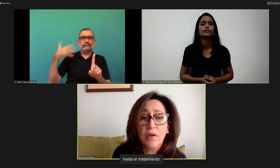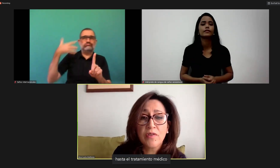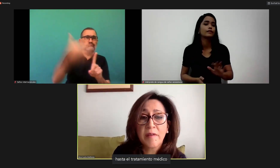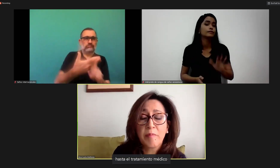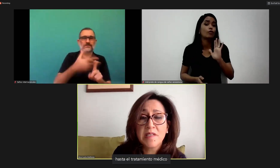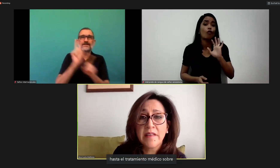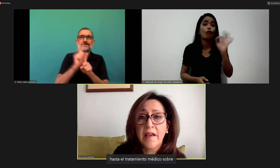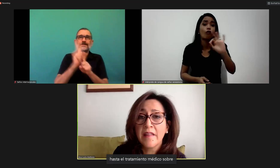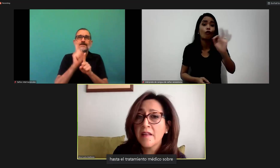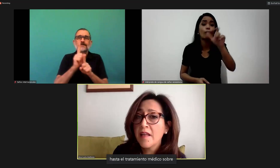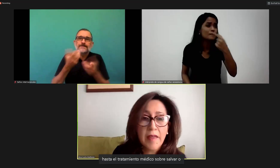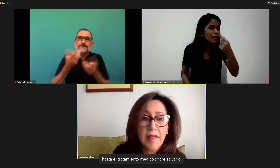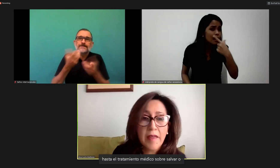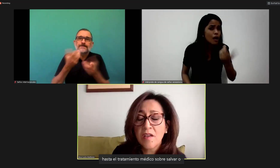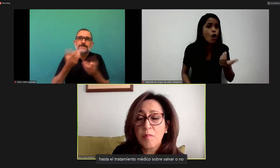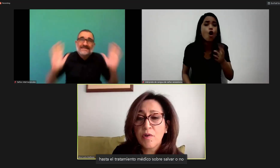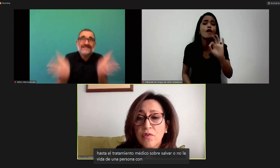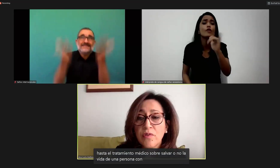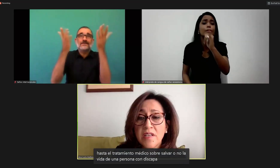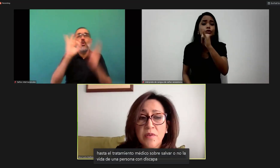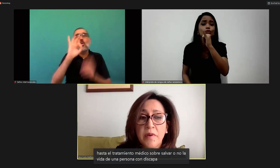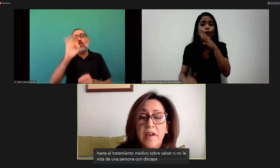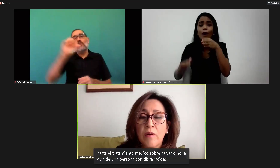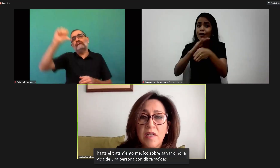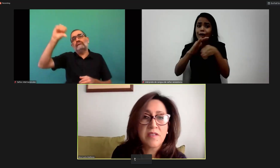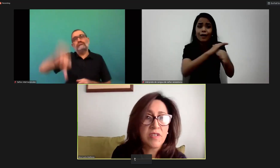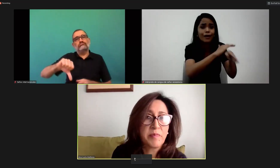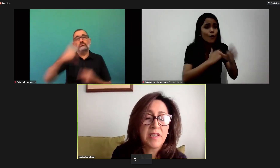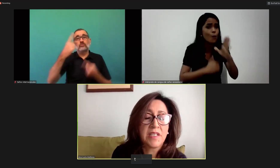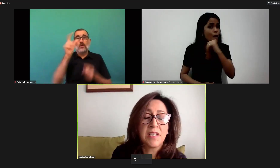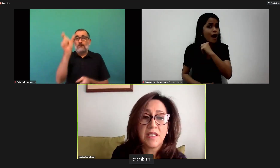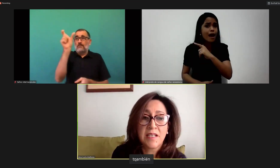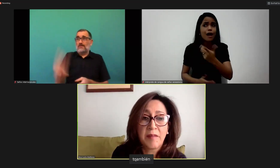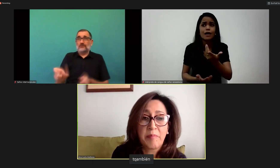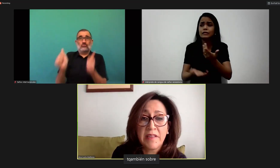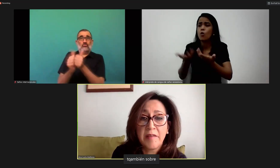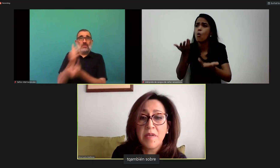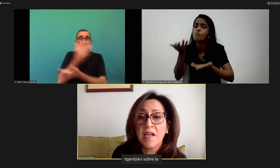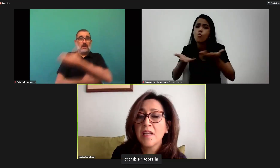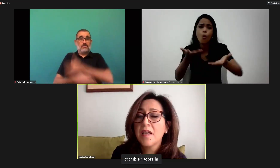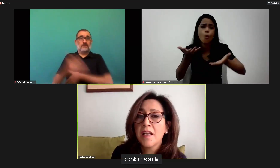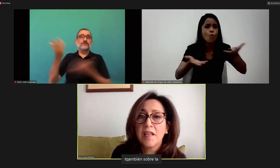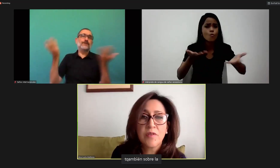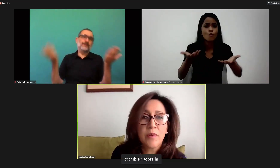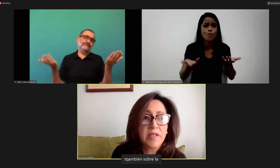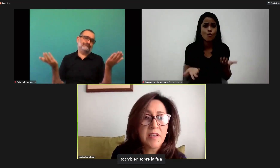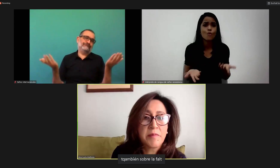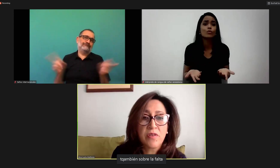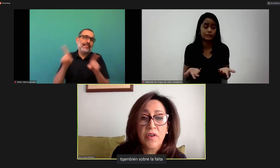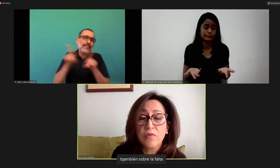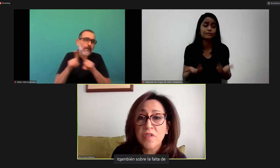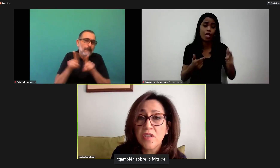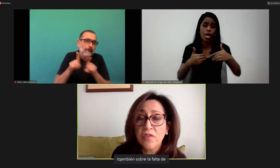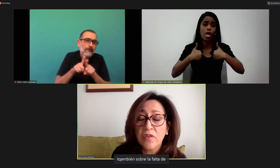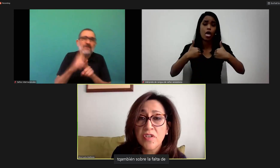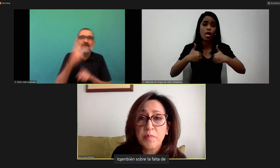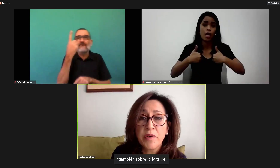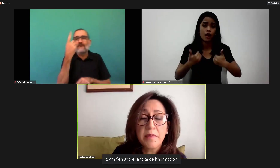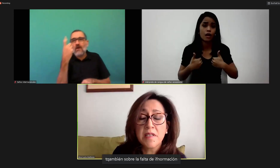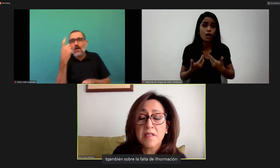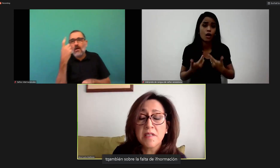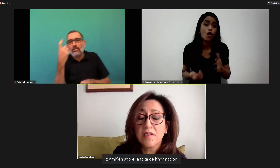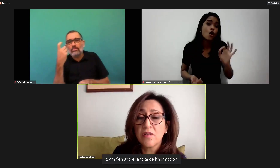una persona con discapacidad precisa y oportuna, sobre las regulaciones pertinentes a la pandemia, sobre servicios reducidos o